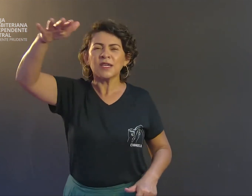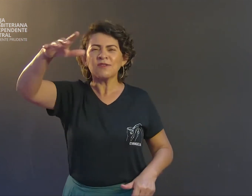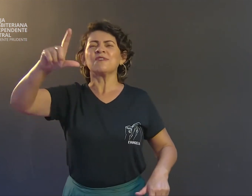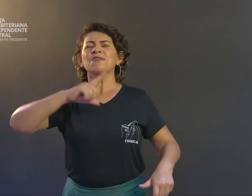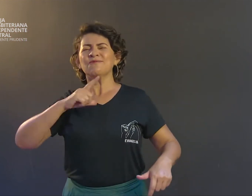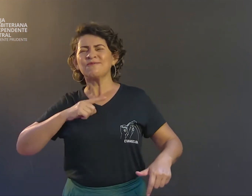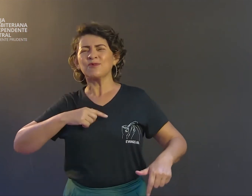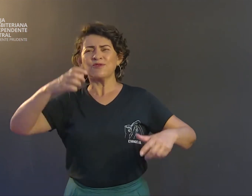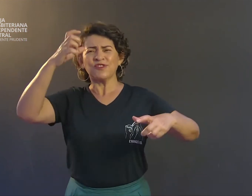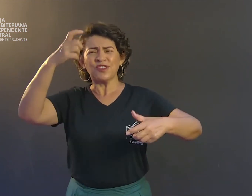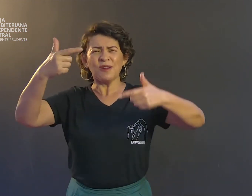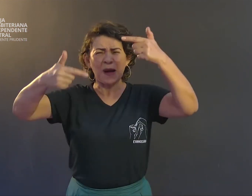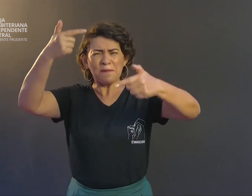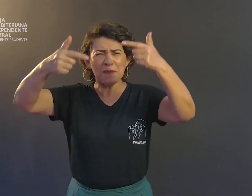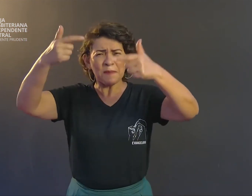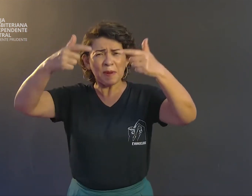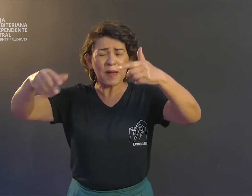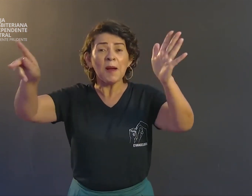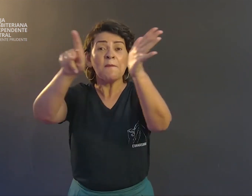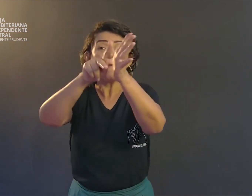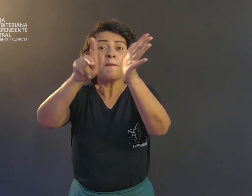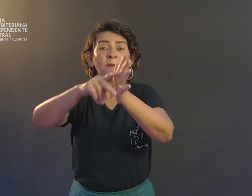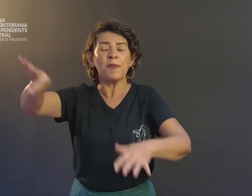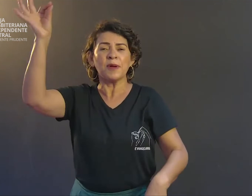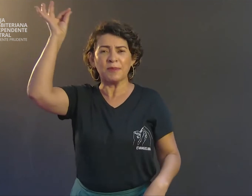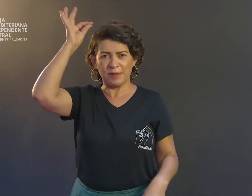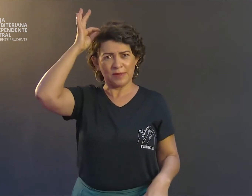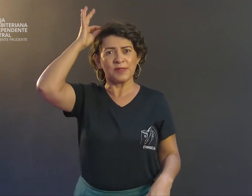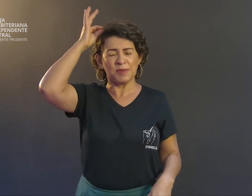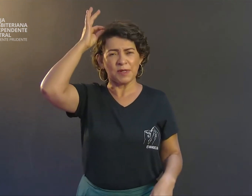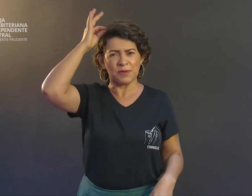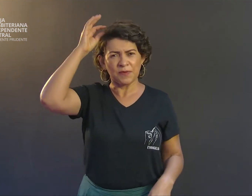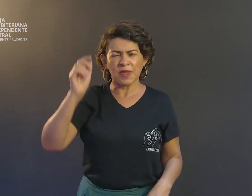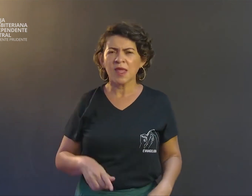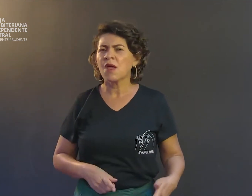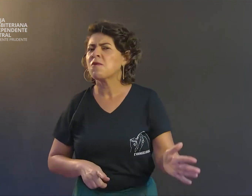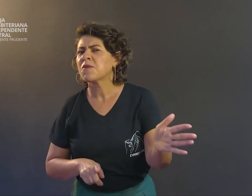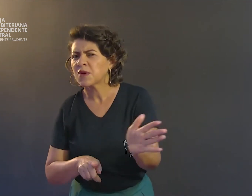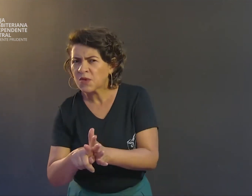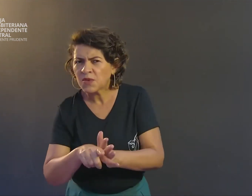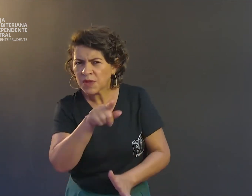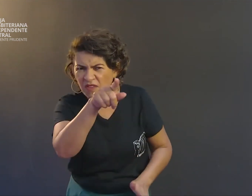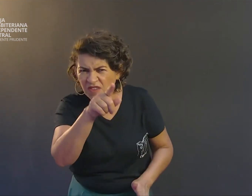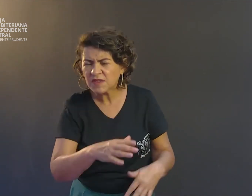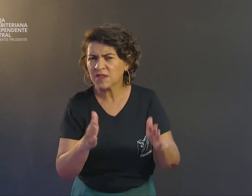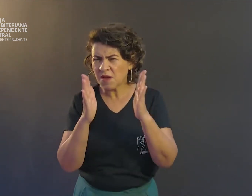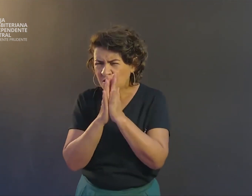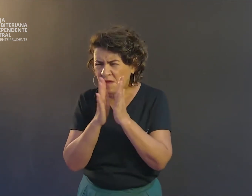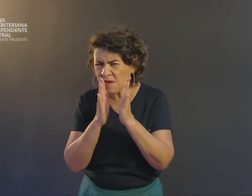resposta chegar. Você tem orado até receber a resposta de Deus? A